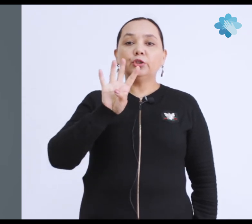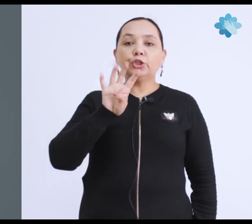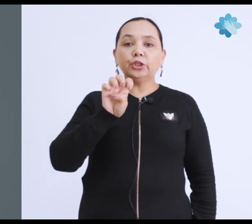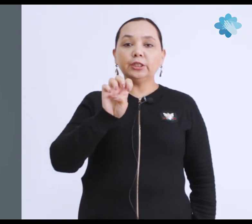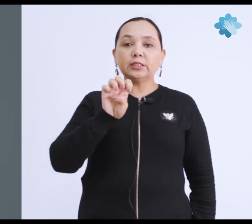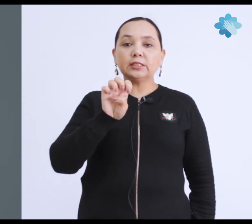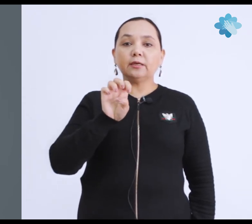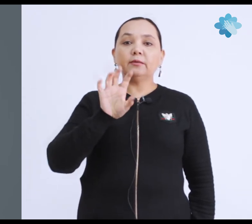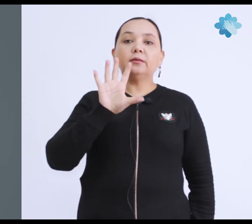400,